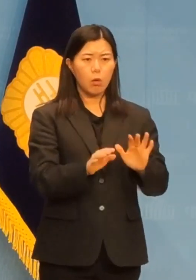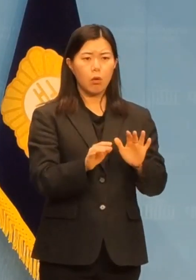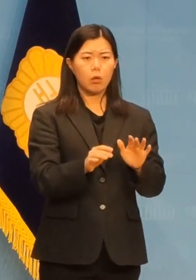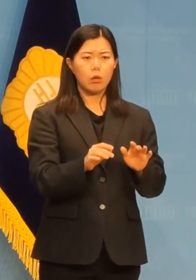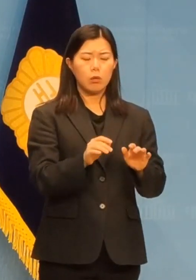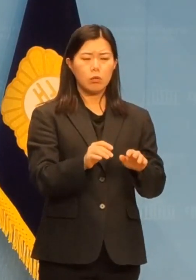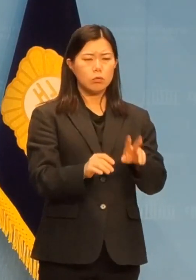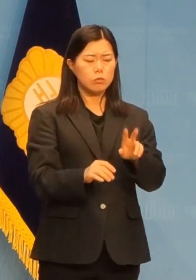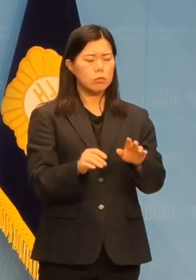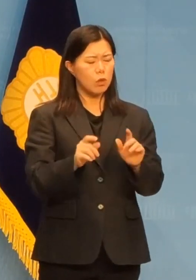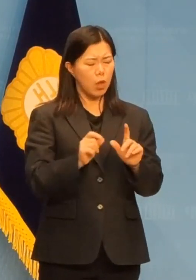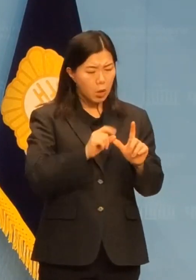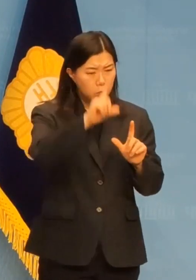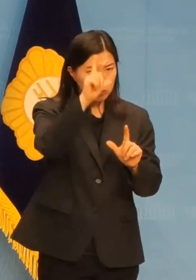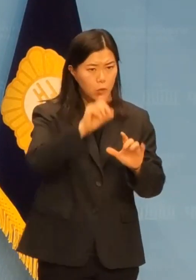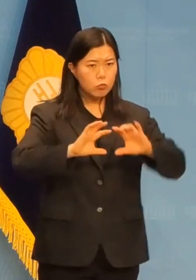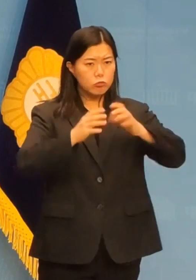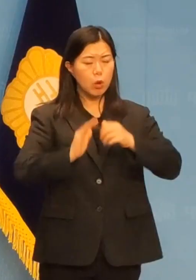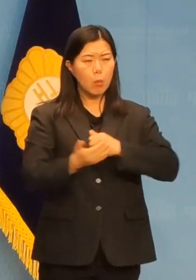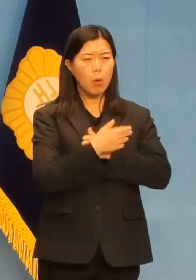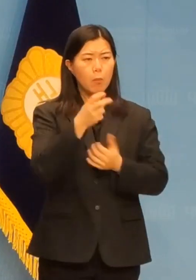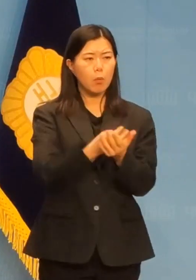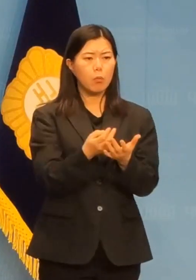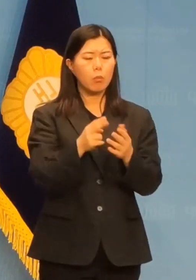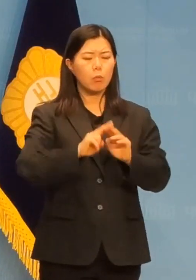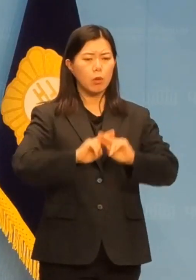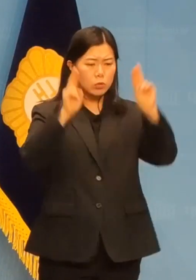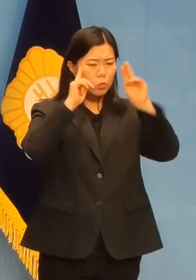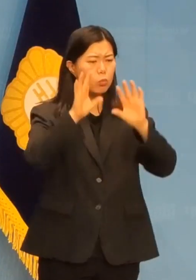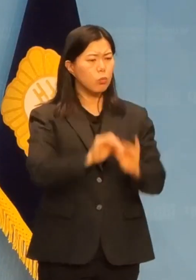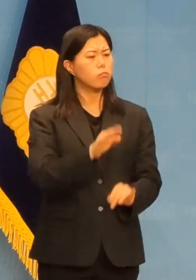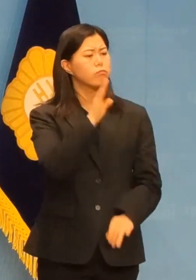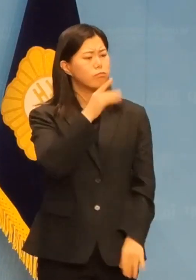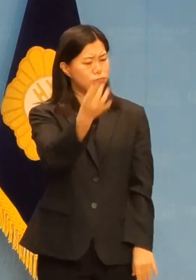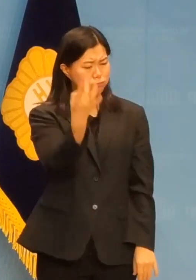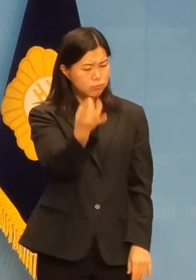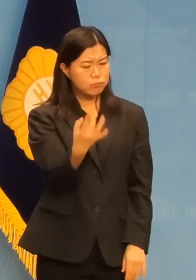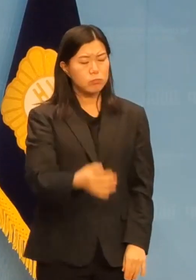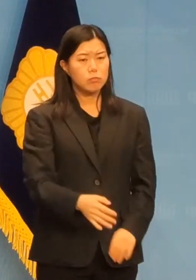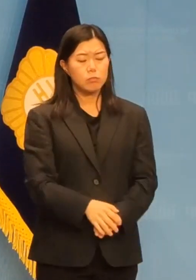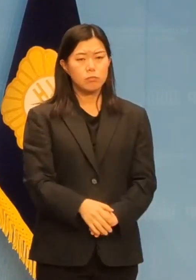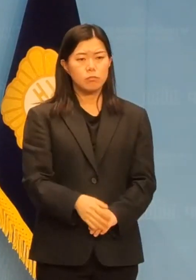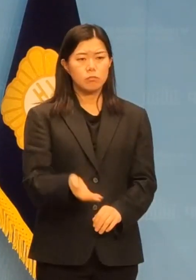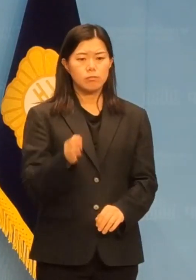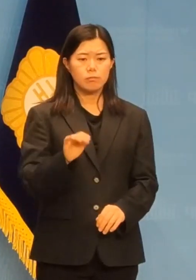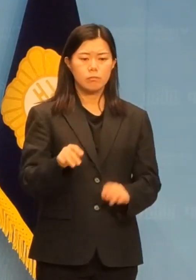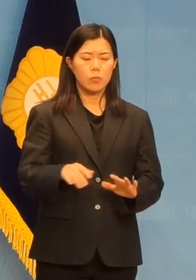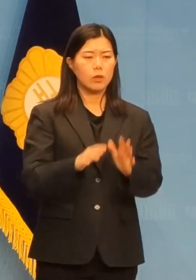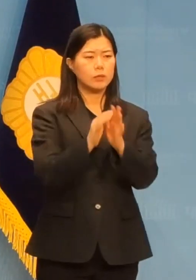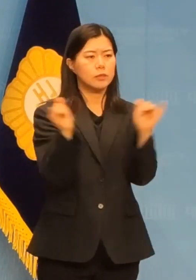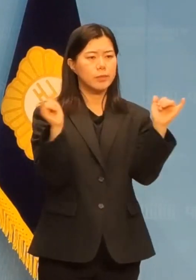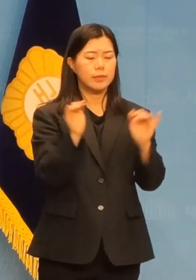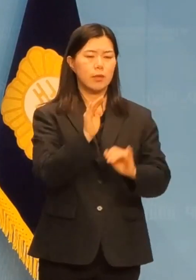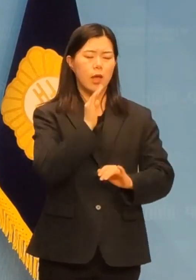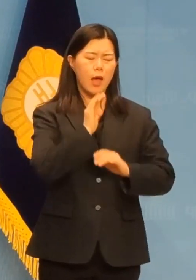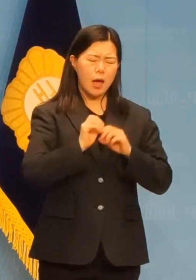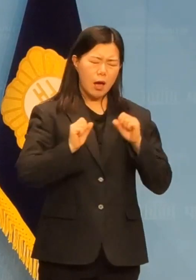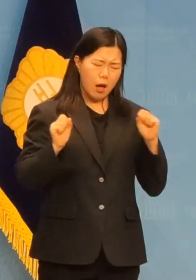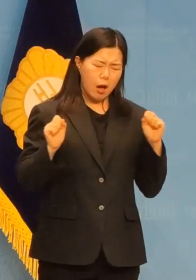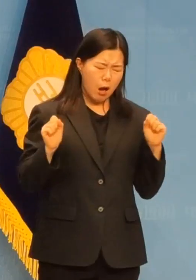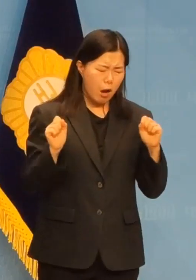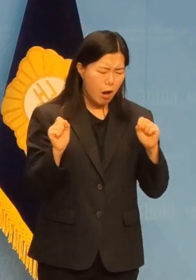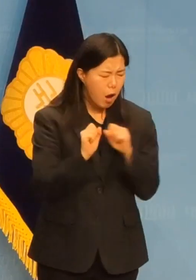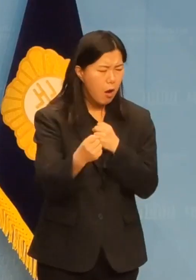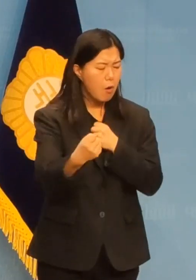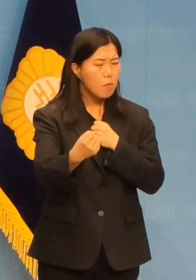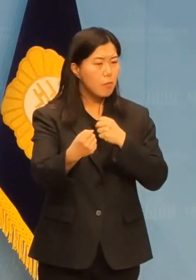대부분이 국가보안법 폐지에 동의해야 맞는 것 아닙니까? 하긴 우리 시민들이 매서운 한파도 이겨가며